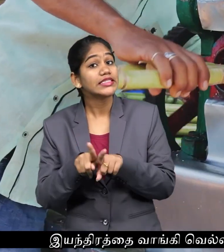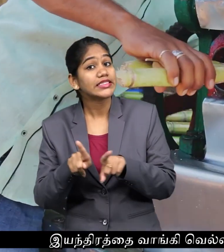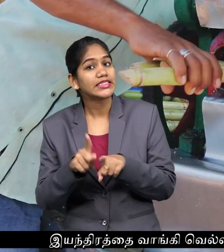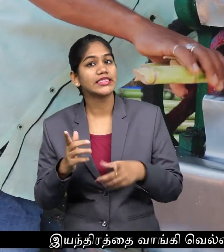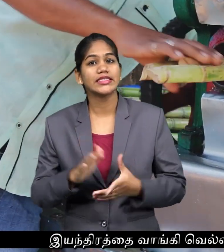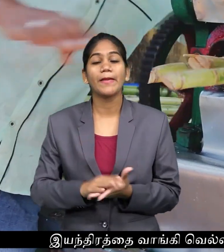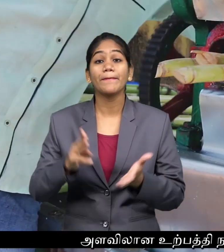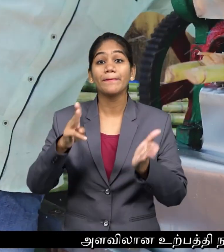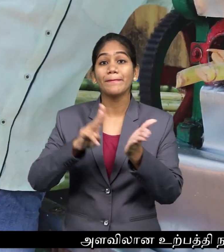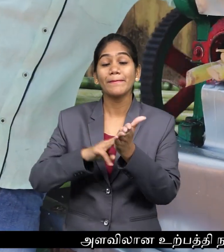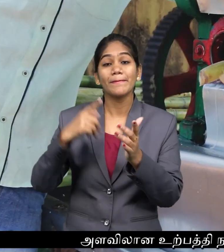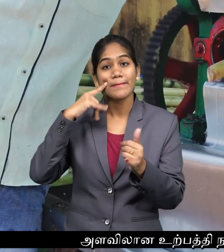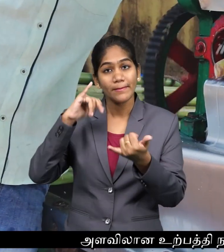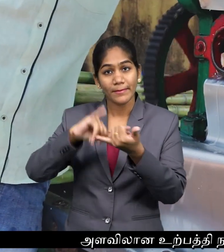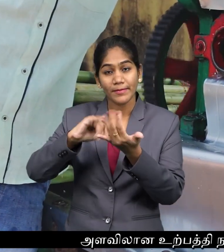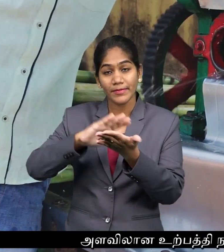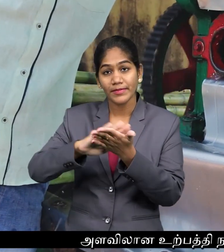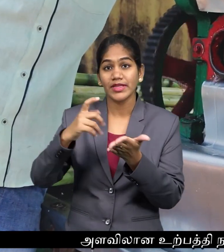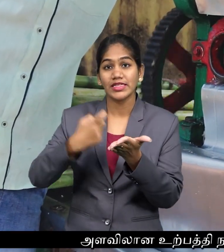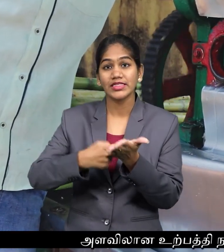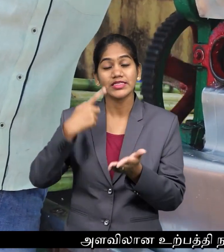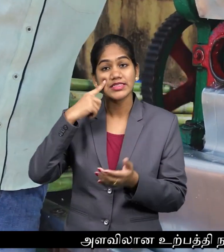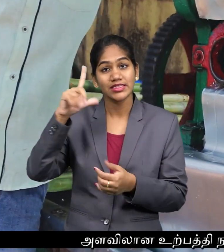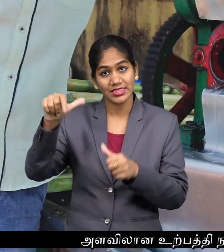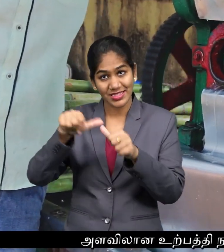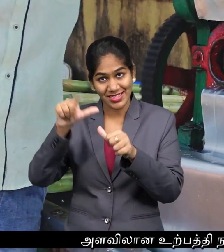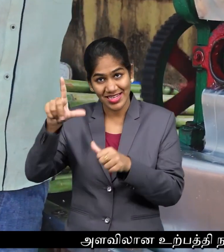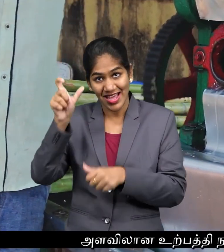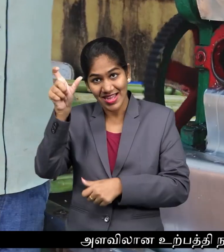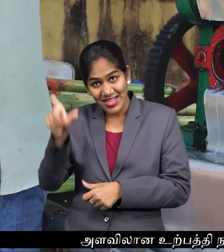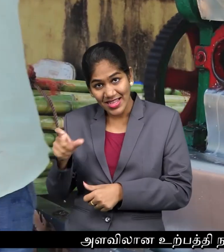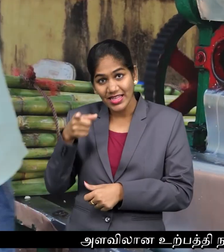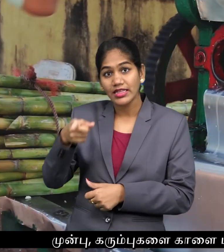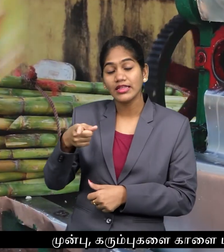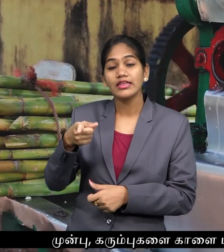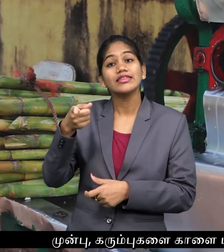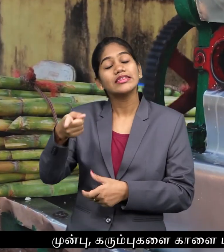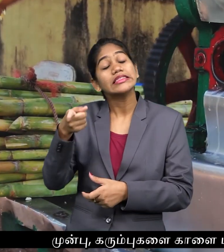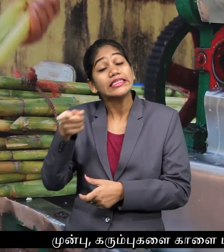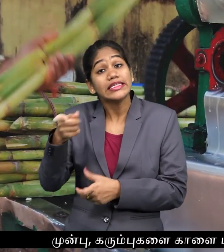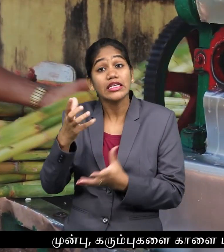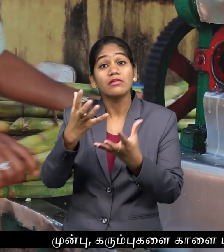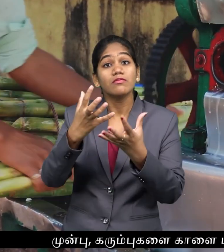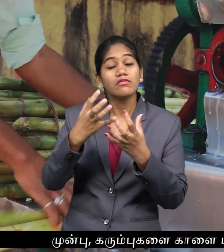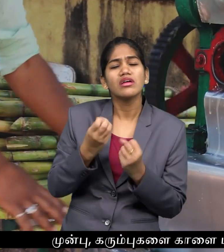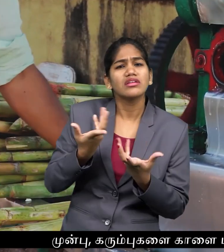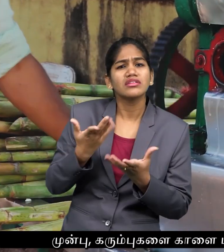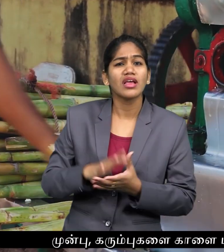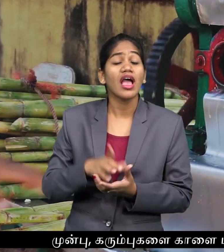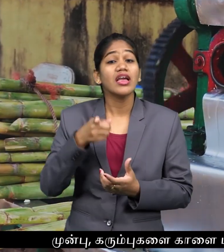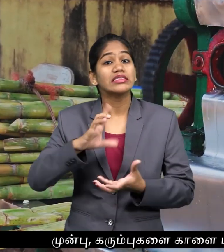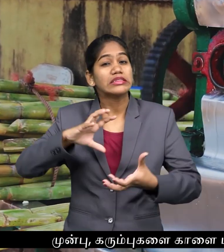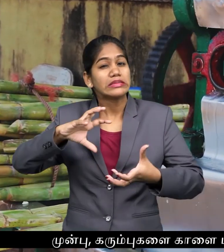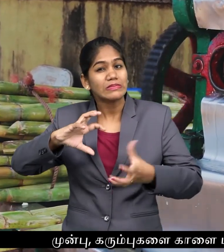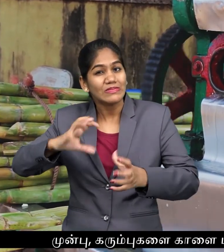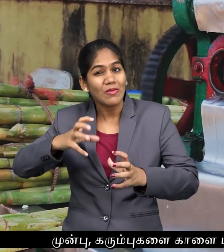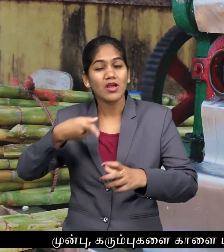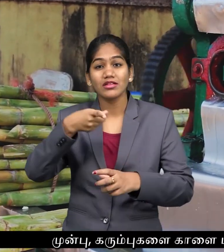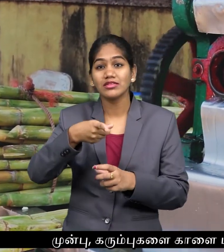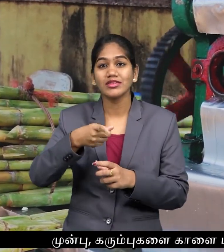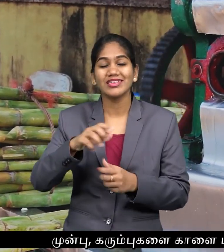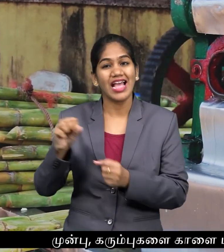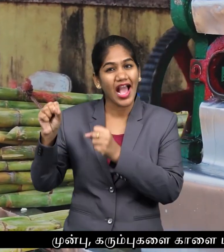சிலர் சிறிய அளவிலான உற்பத்தி பணிகளில் ஈடுபட்டுள்ளனர். முன்பு கரும்புகளை காளை